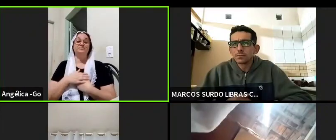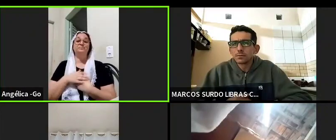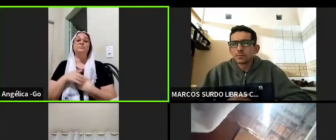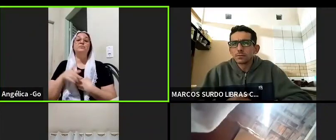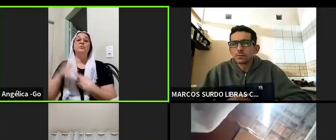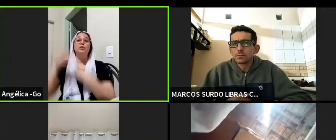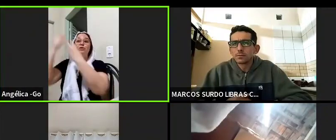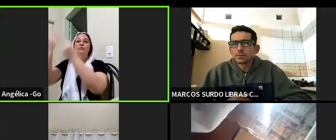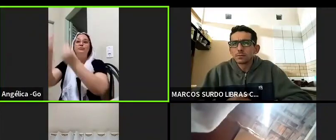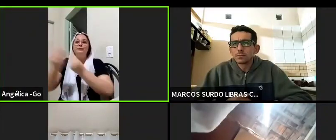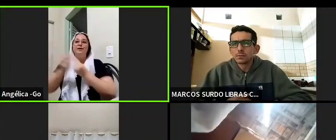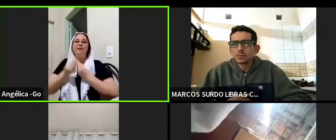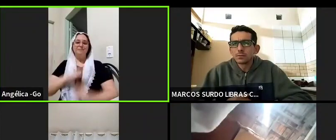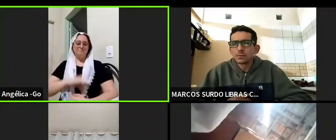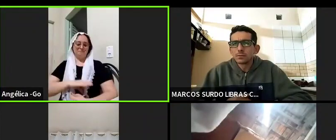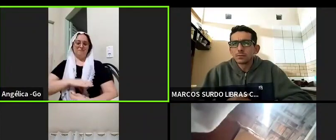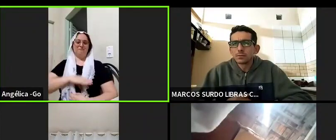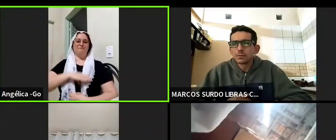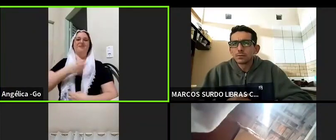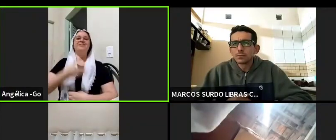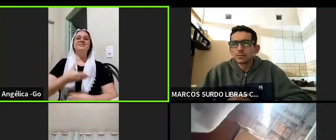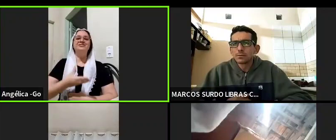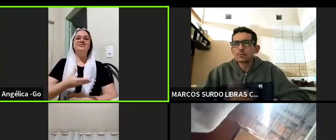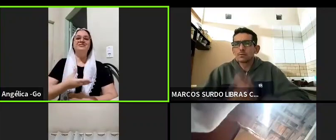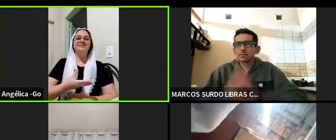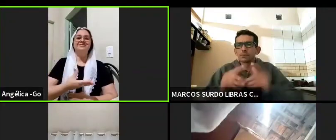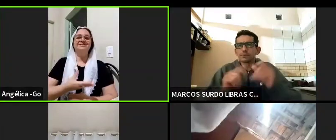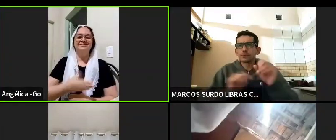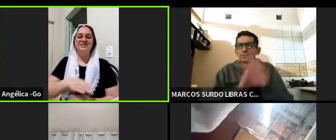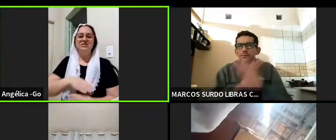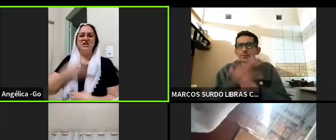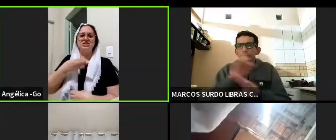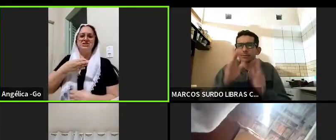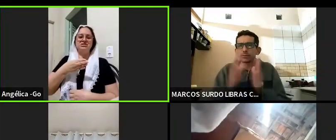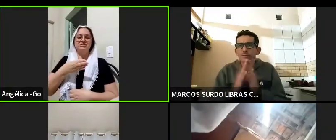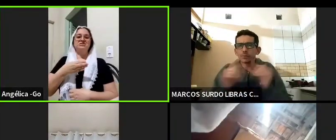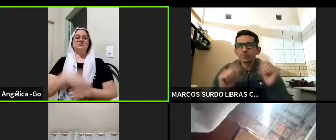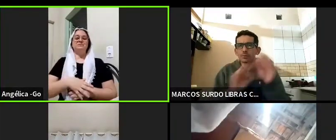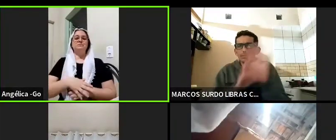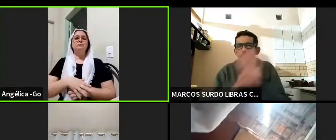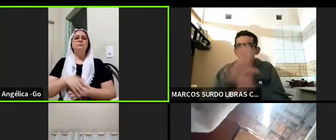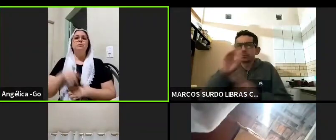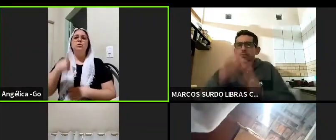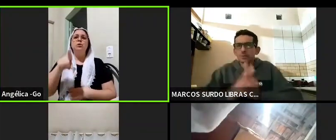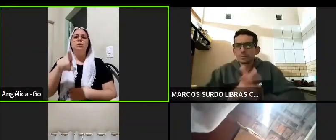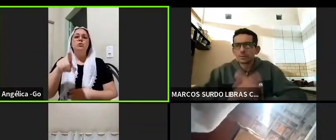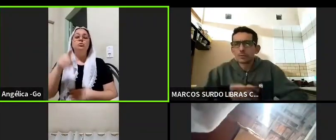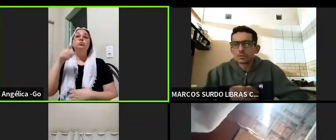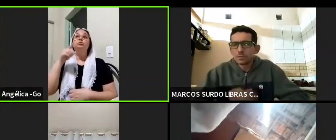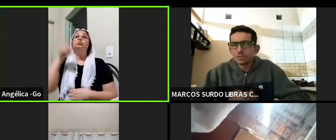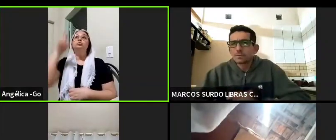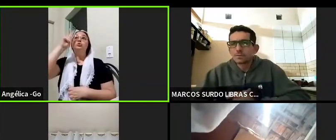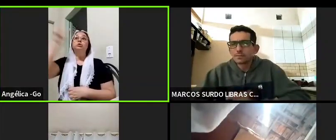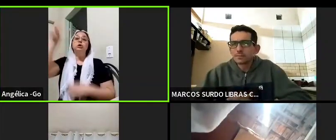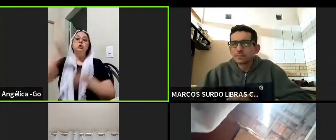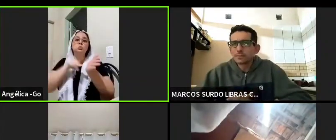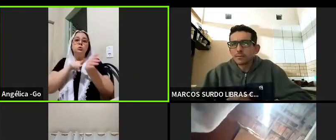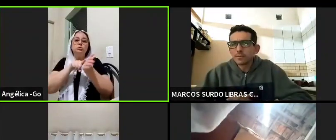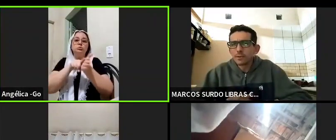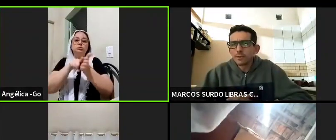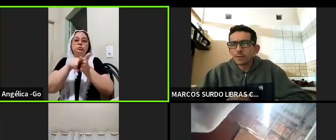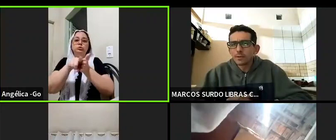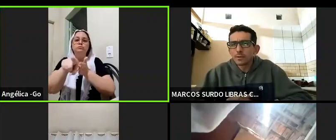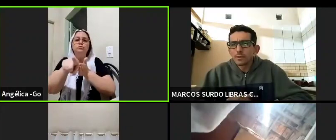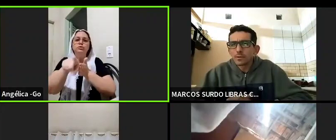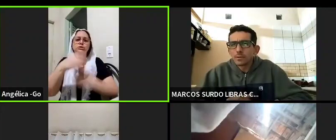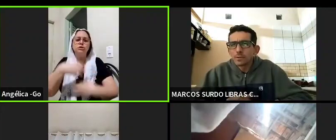pergunta: você está sentindo a minha presença? Você está sentindo que você não está sozinho aí, na tua sala, no teu quarto?